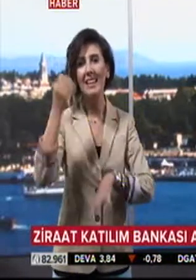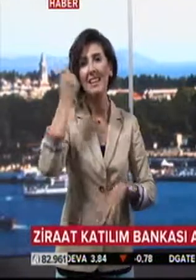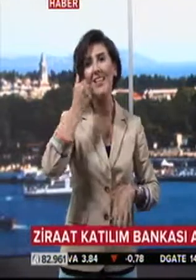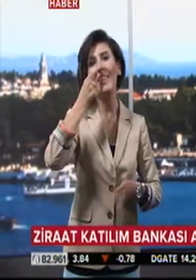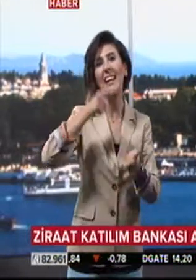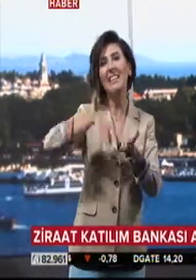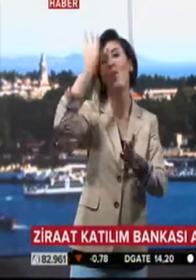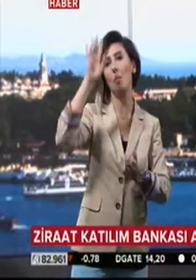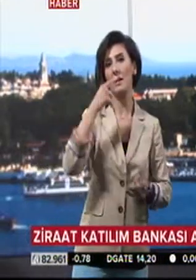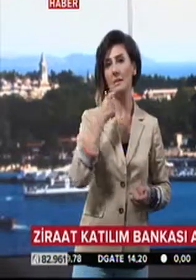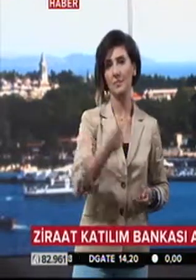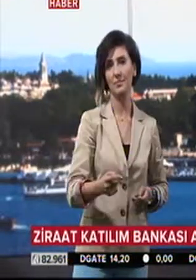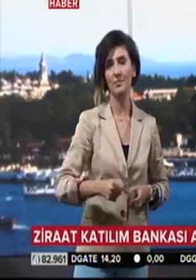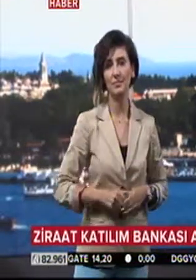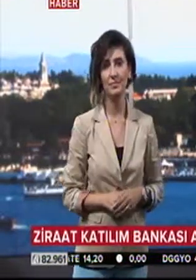vurguladı.